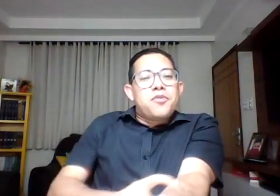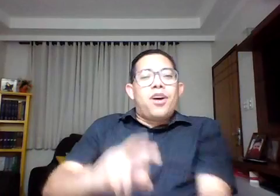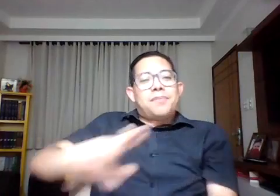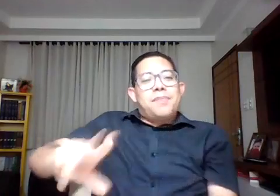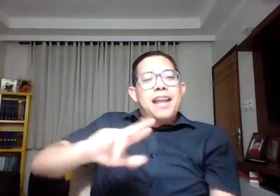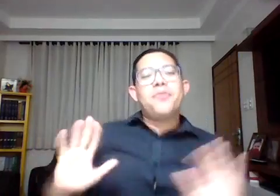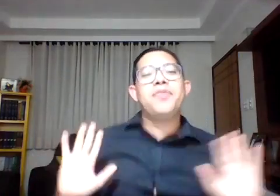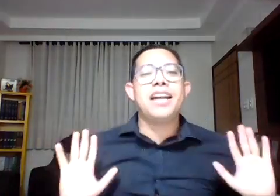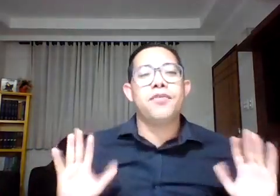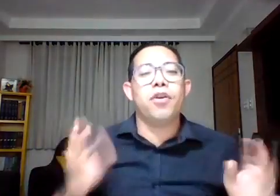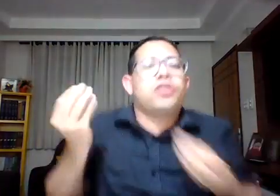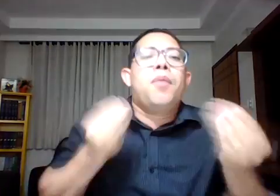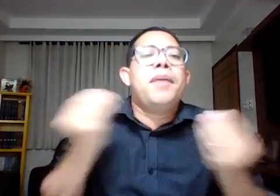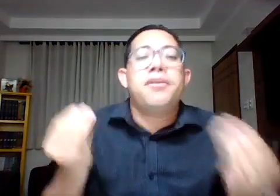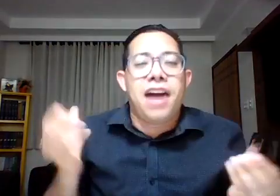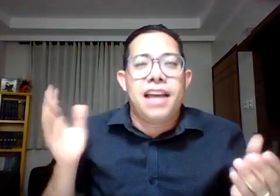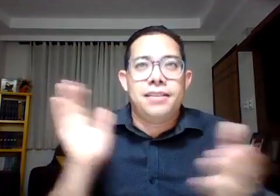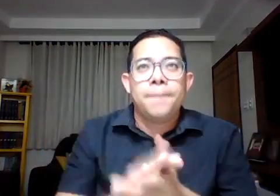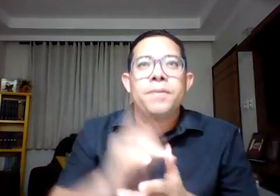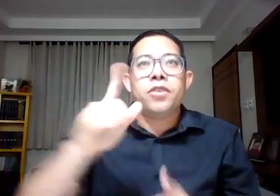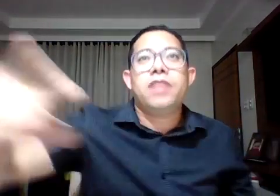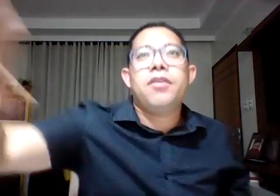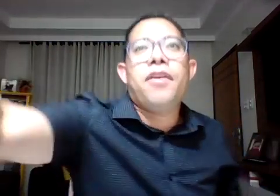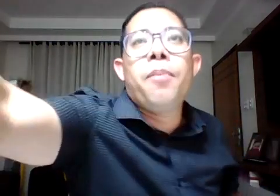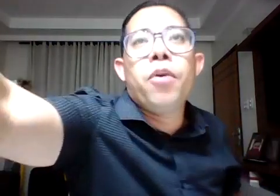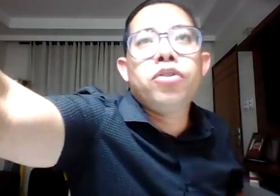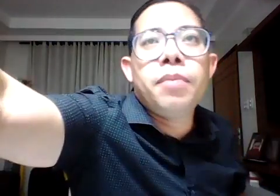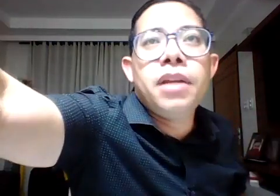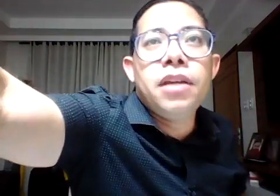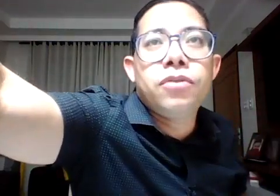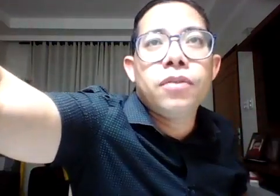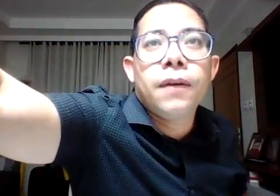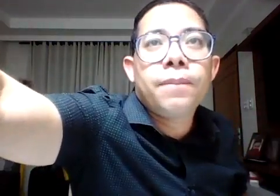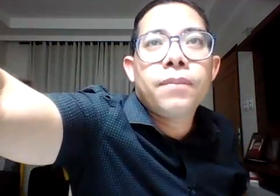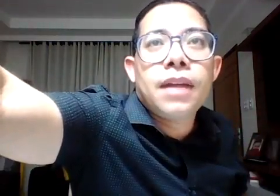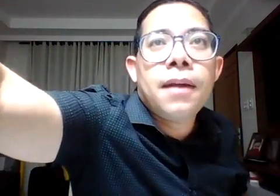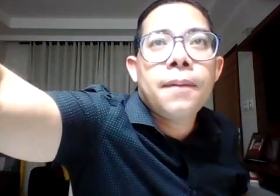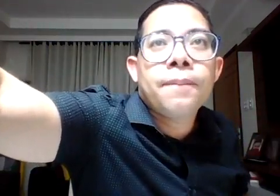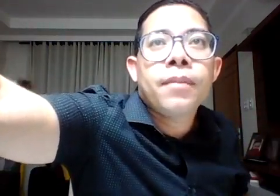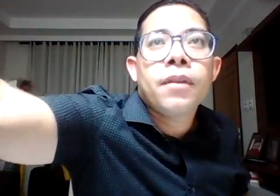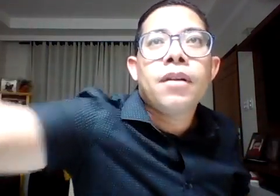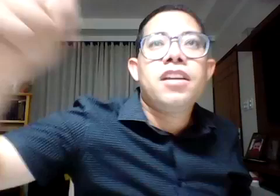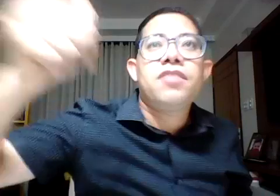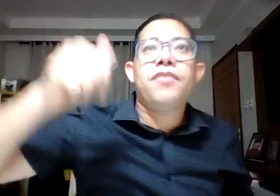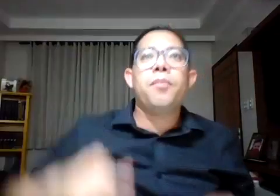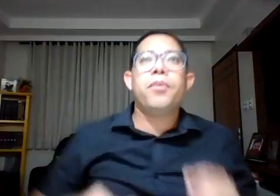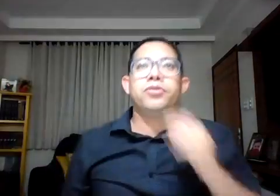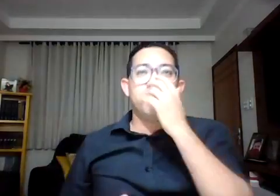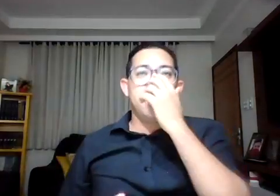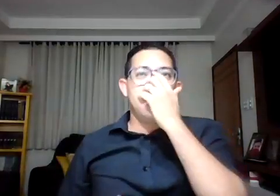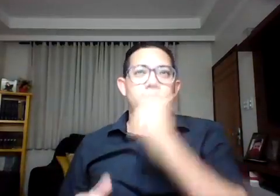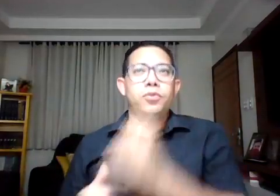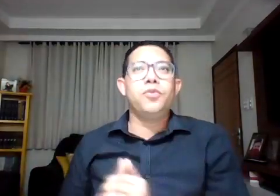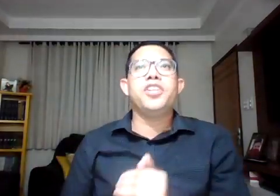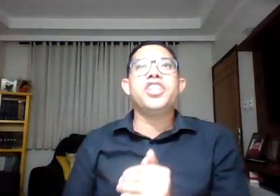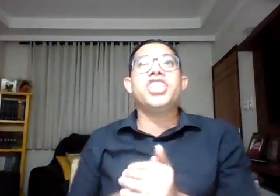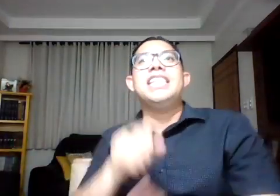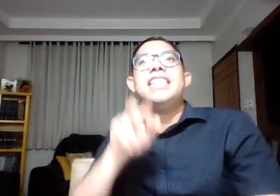nervosa, como é que faz? Então a gente vai falar um pouco sobre isso, tá? A gente vai falar um pouco sobre isso. Virgínia,